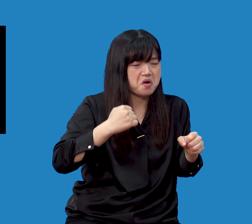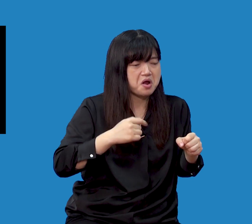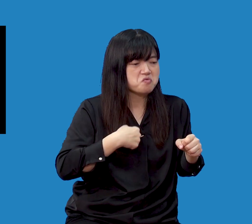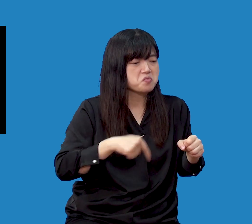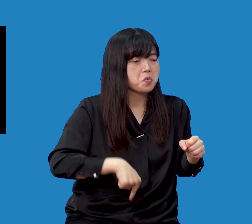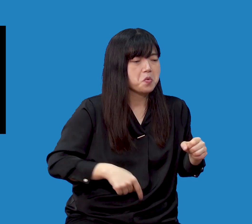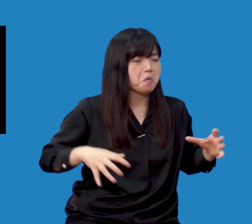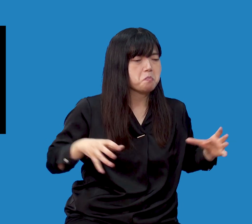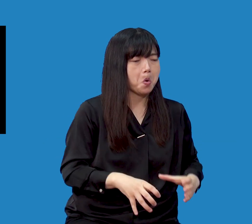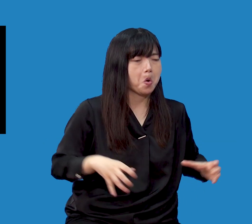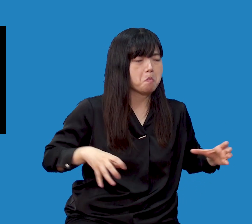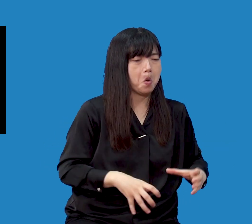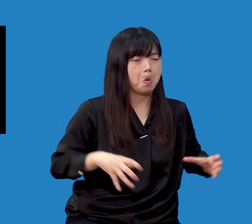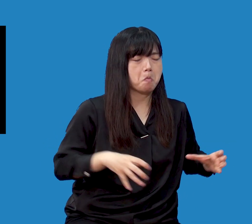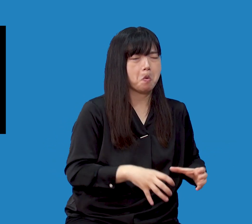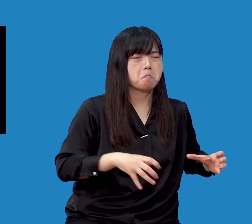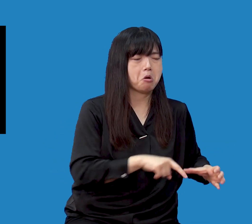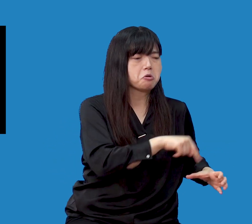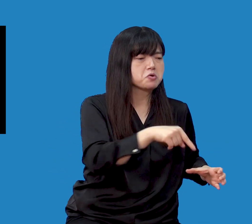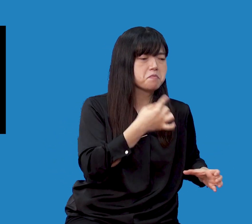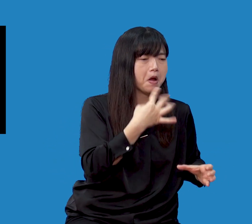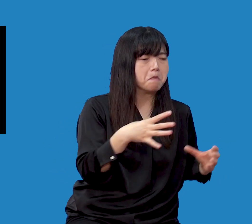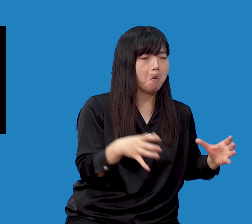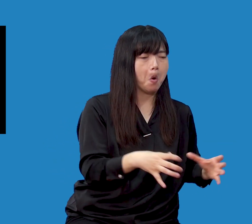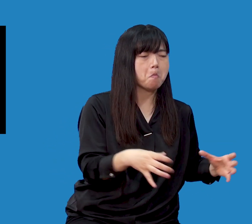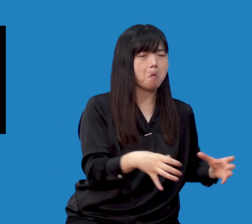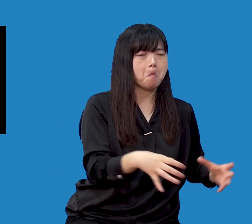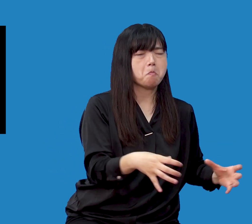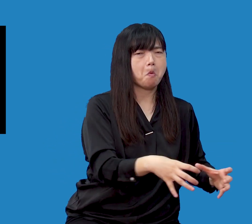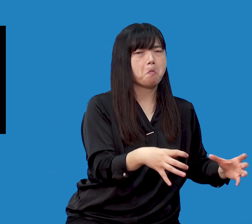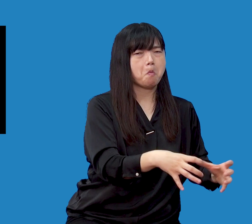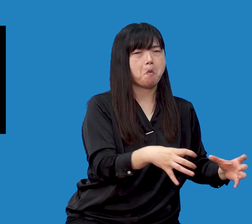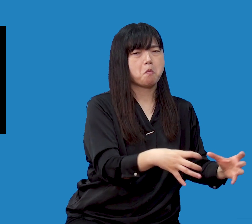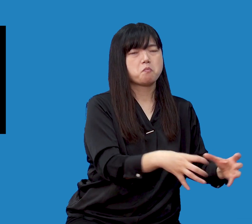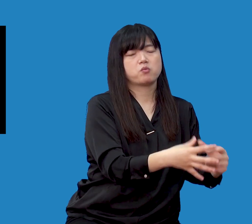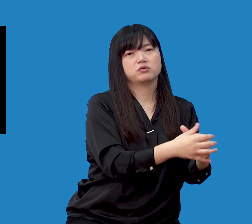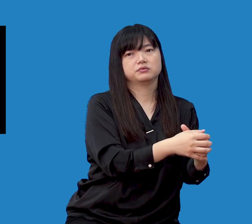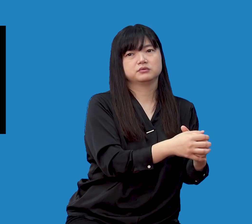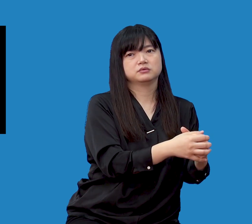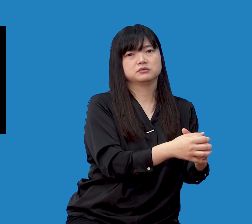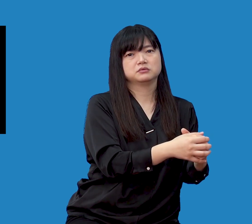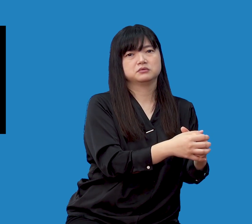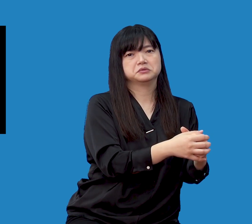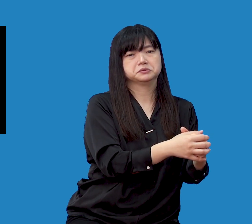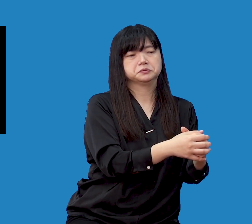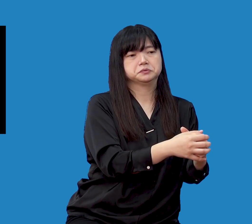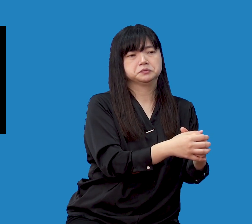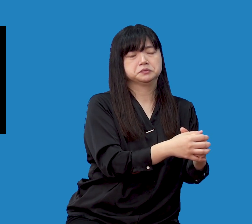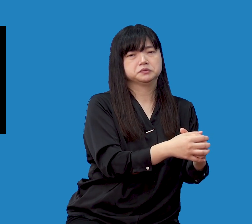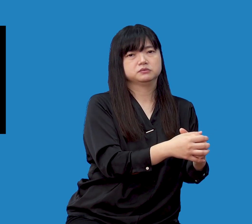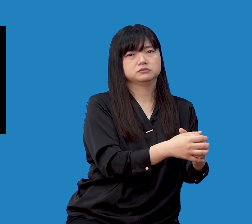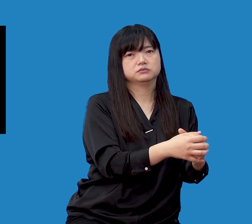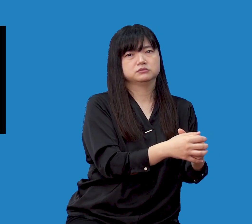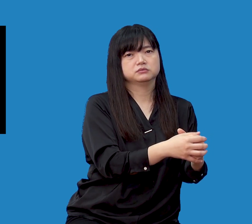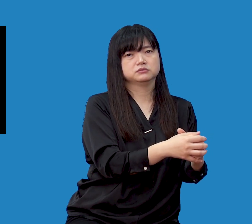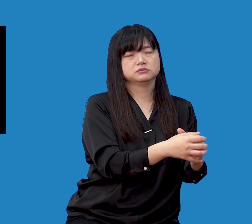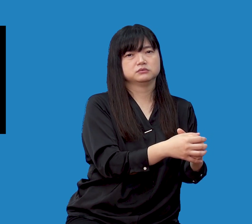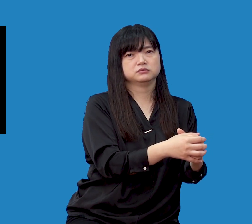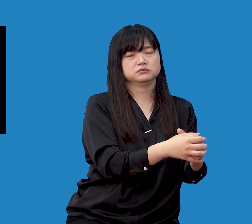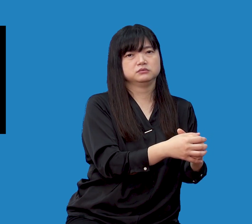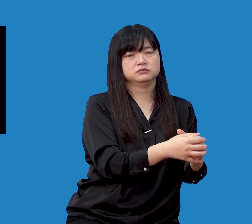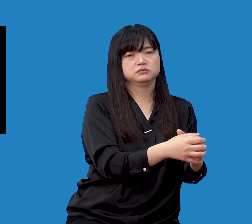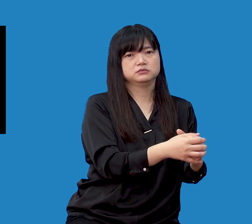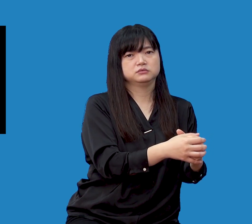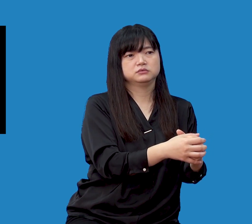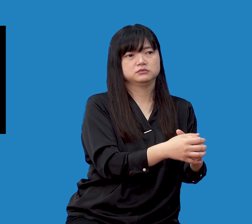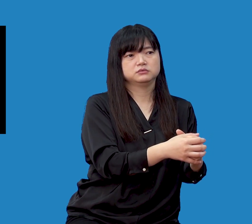집단 안으로, 자기 안으로 계속 안으로만 모입니다. 똘똘 뭉쳐 있어요.